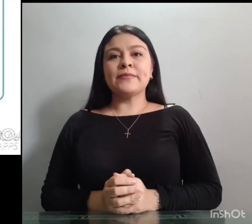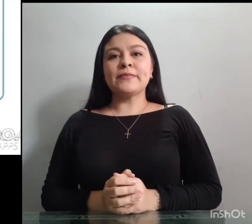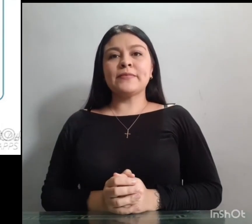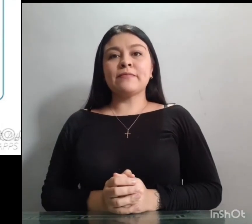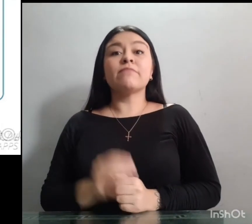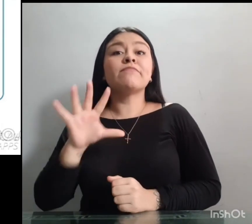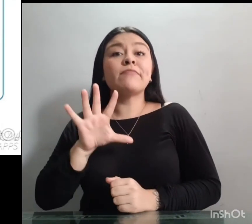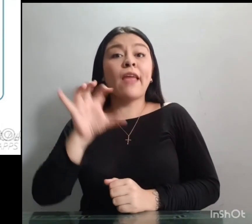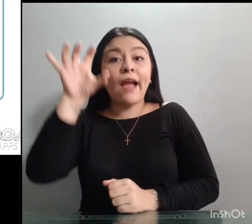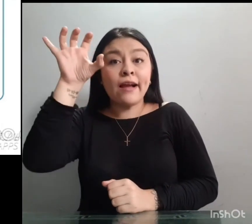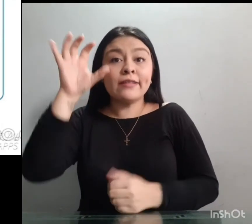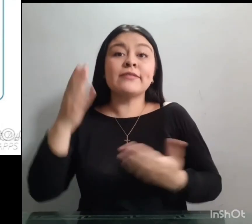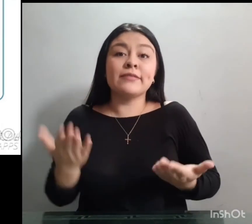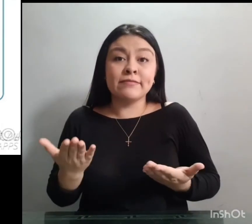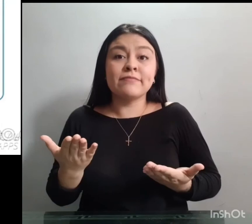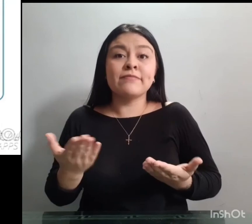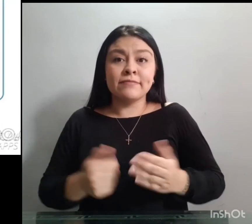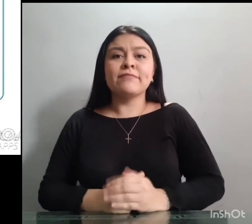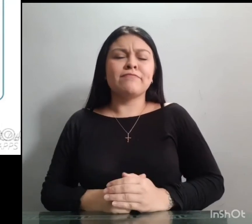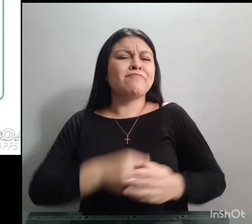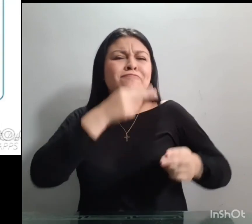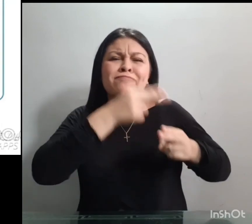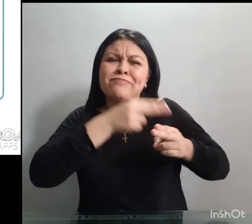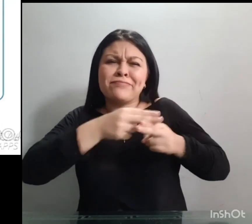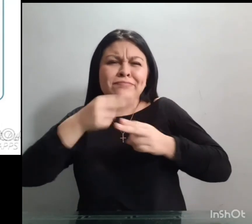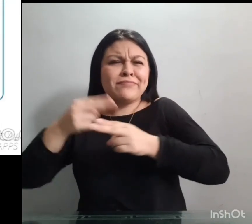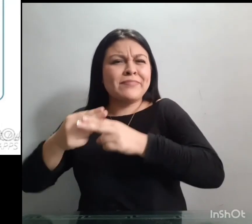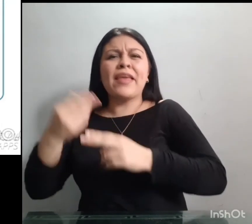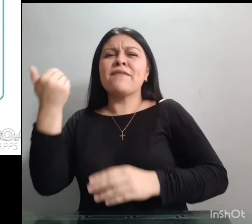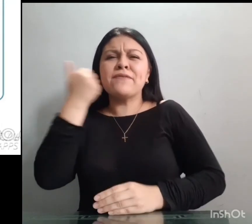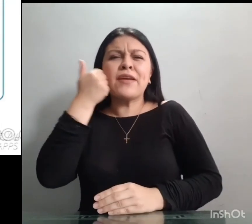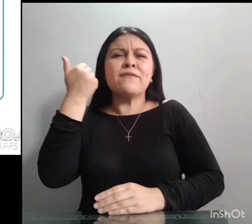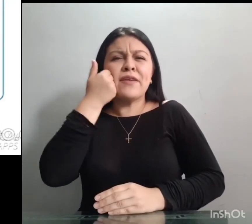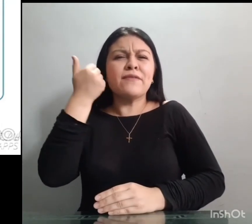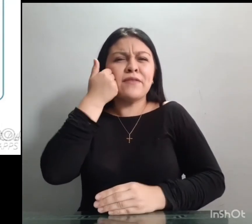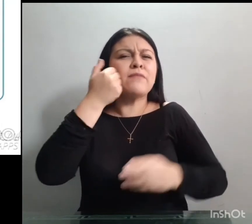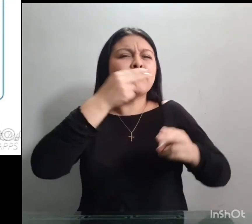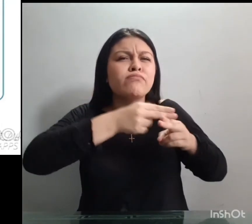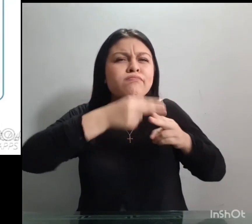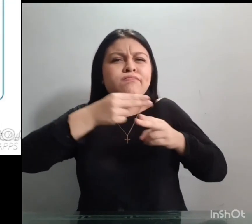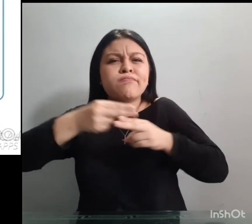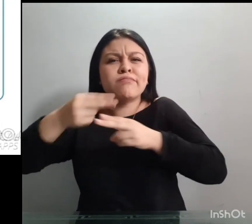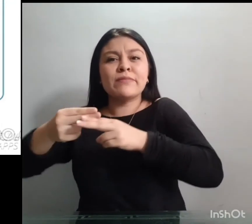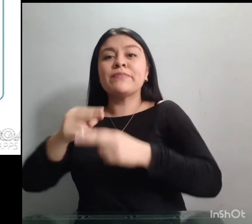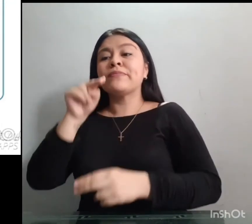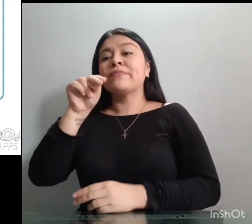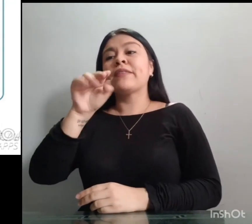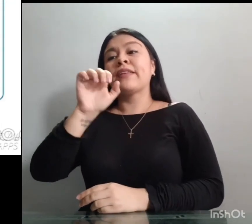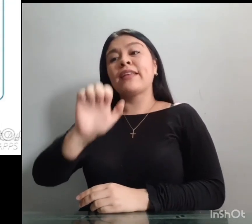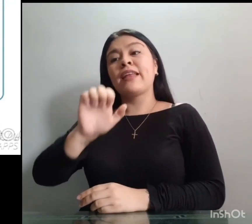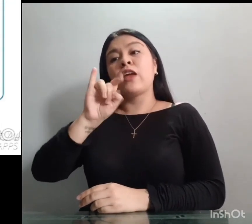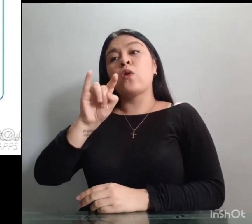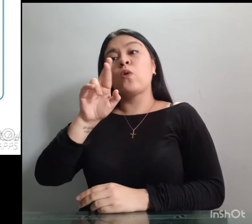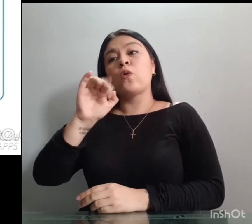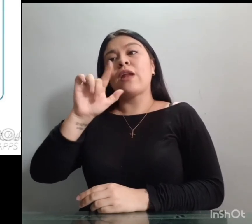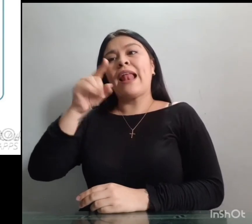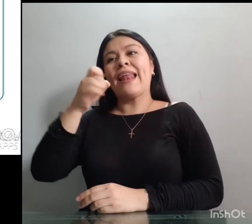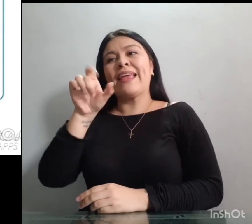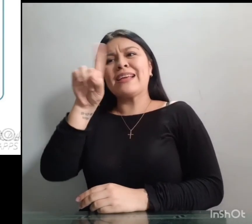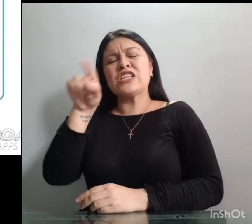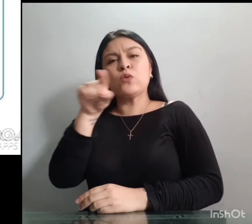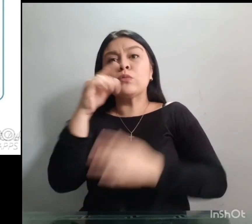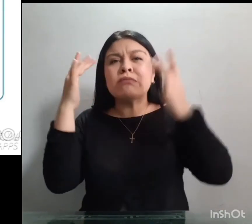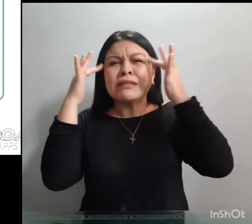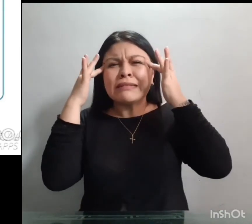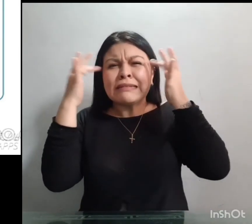cáncer, también neuralgias, que son diferentes al dolor de cabeza. El dolor ahora es